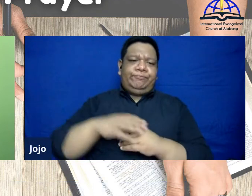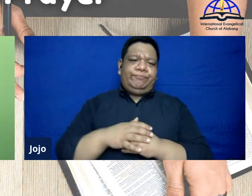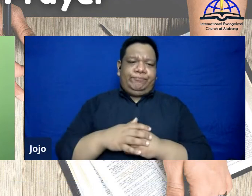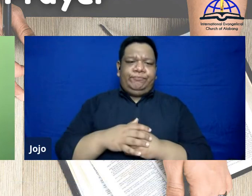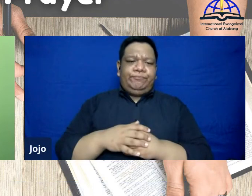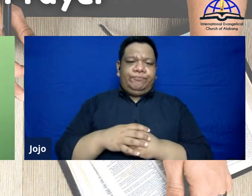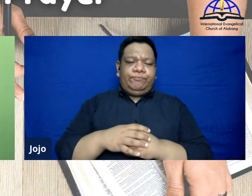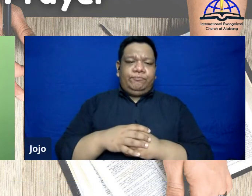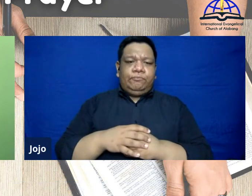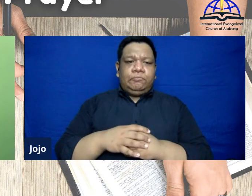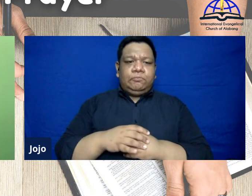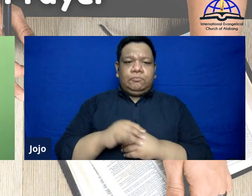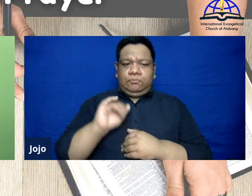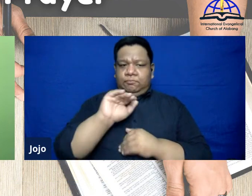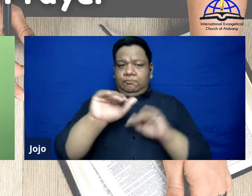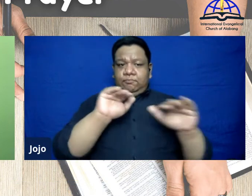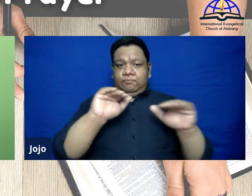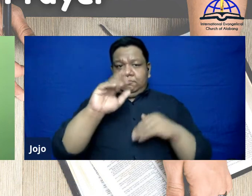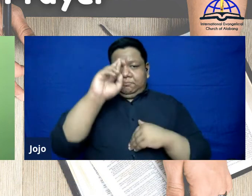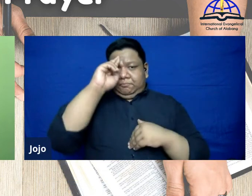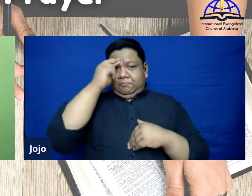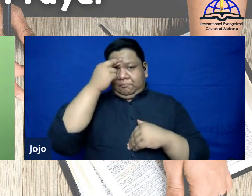Paalala sa atin ng